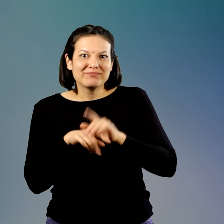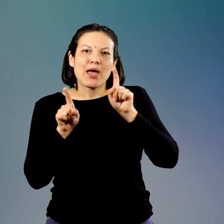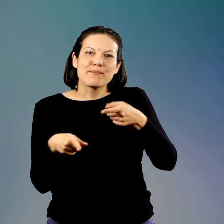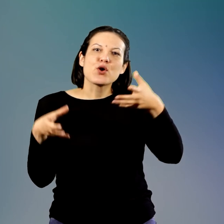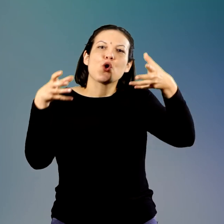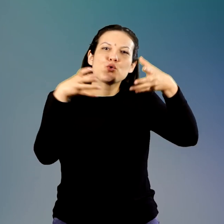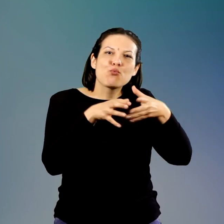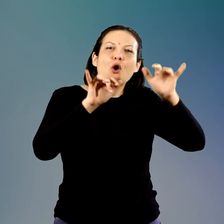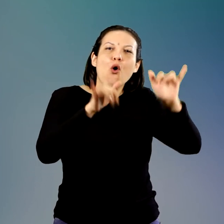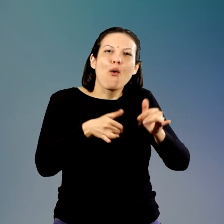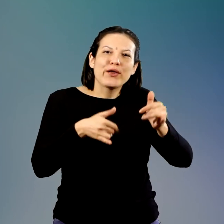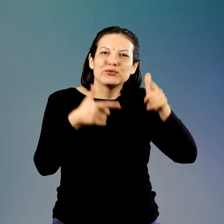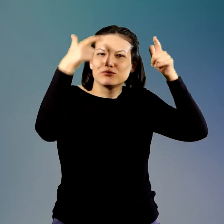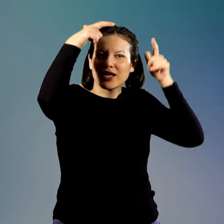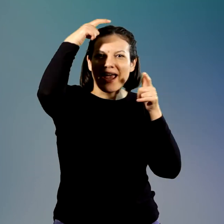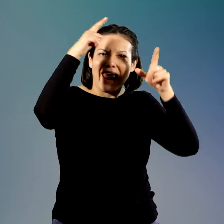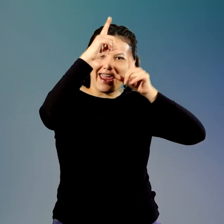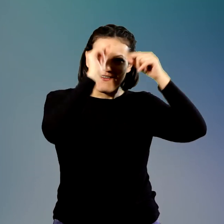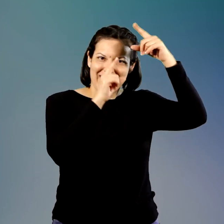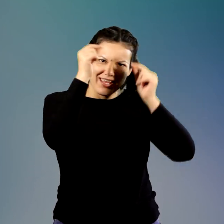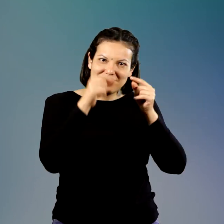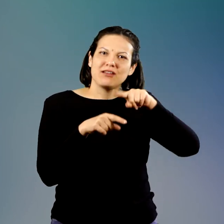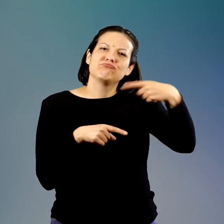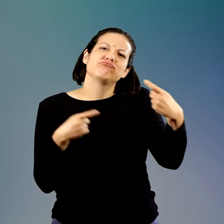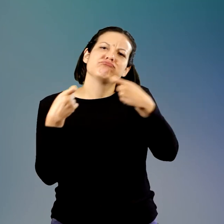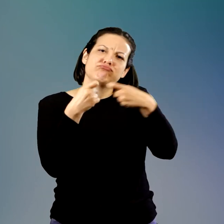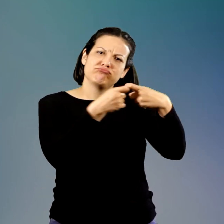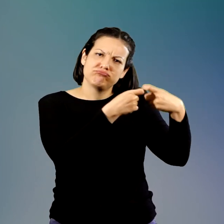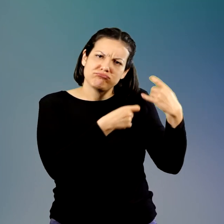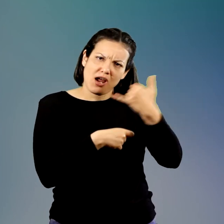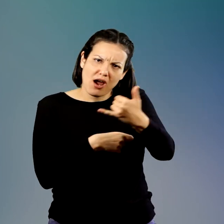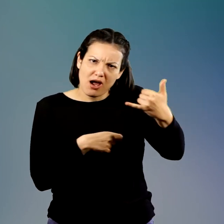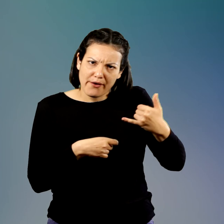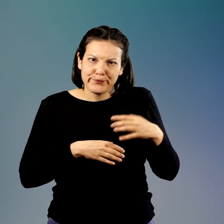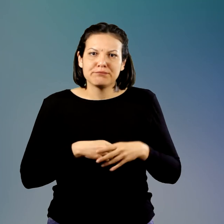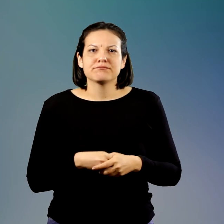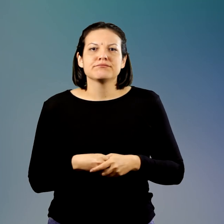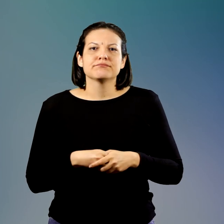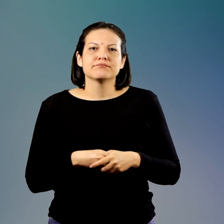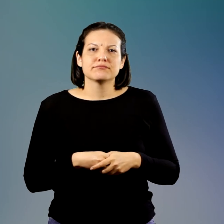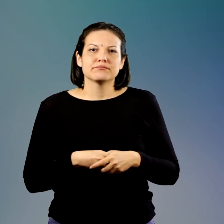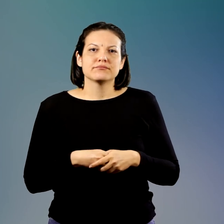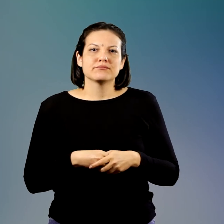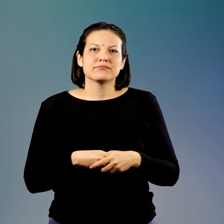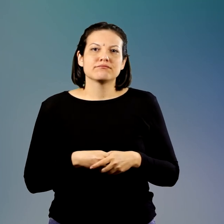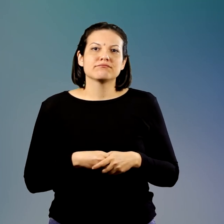secundarios y la juventud guevarista entre otras organizaciones